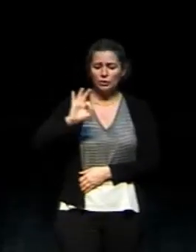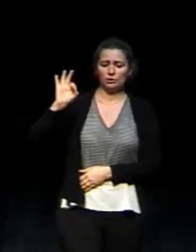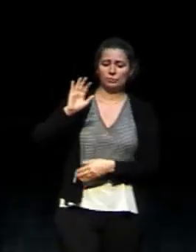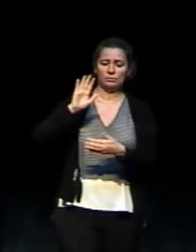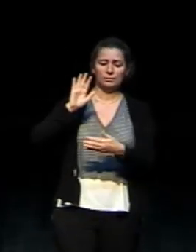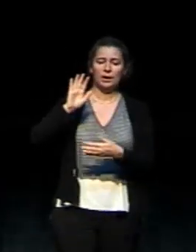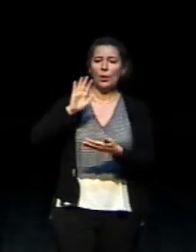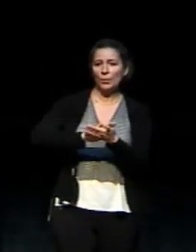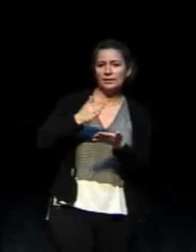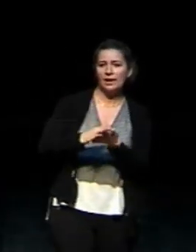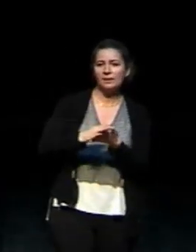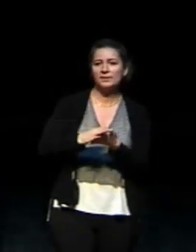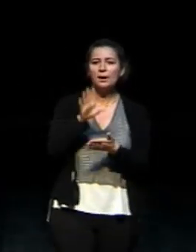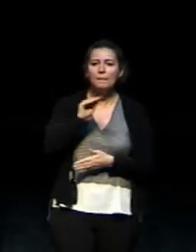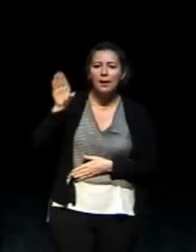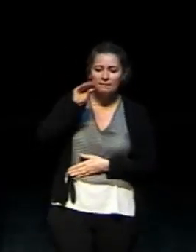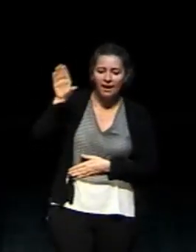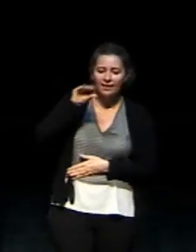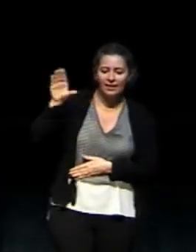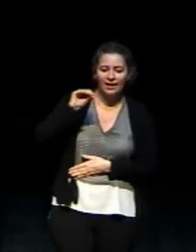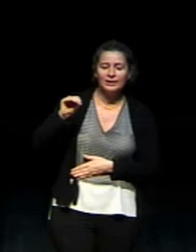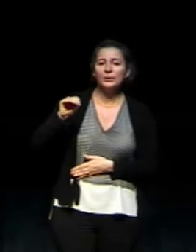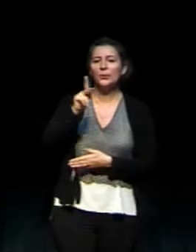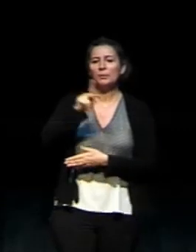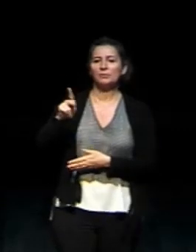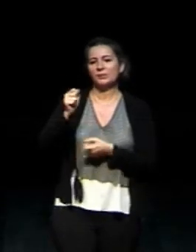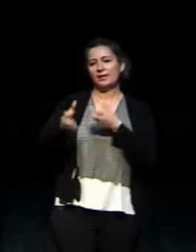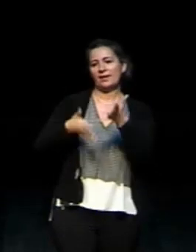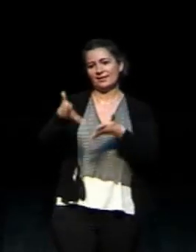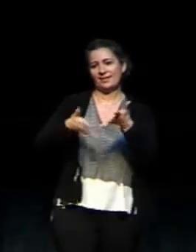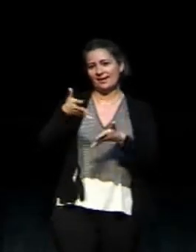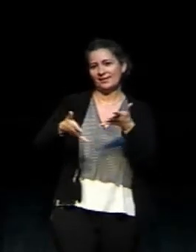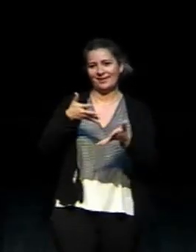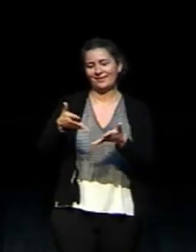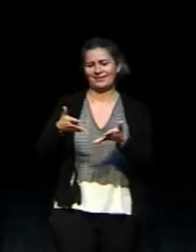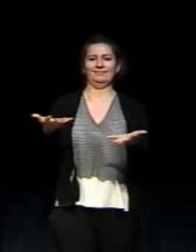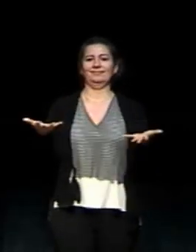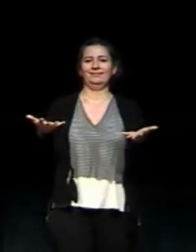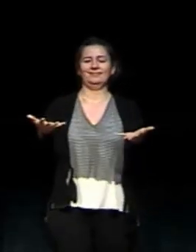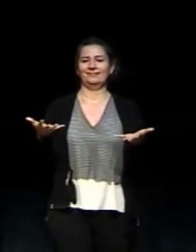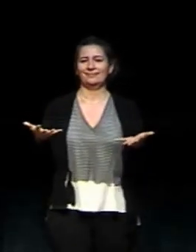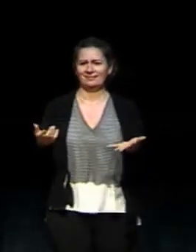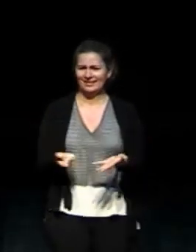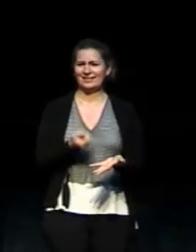Aqui o exemplo de uma outra fala. Seria bom o intérprete para ele ir falando o que o professor vai